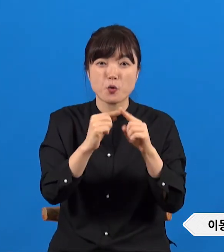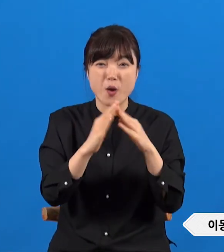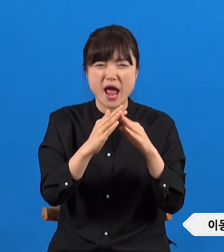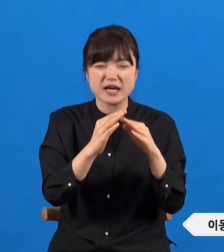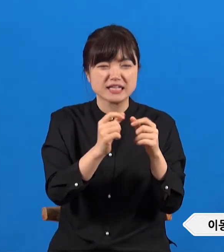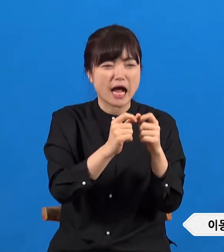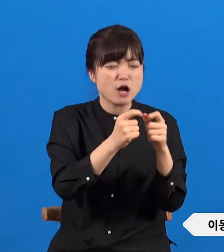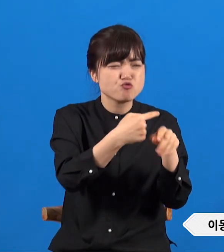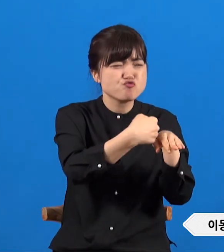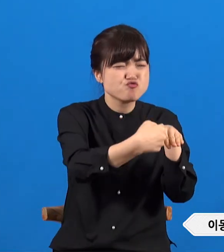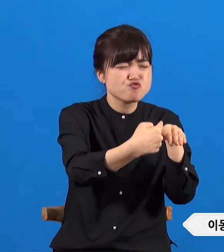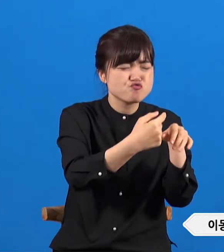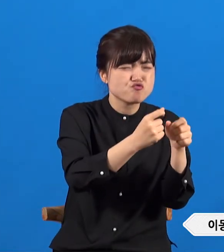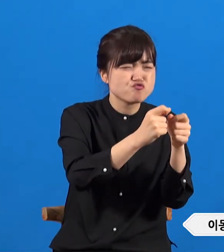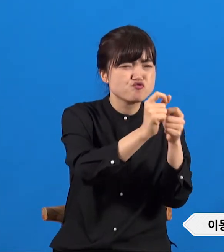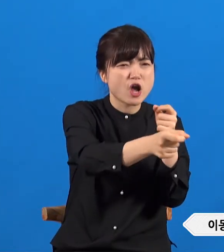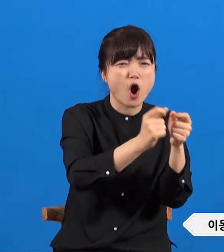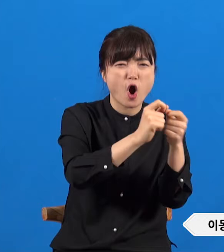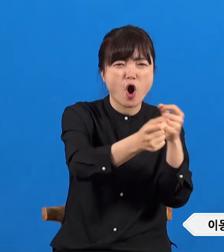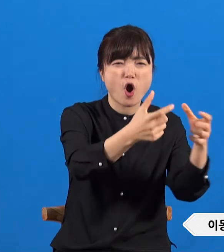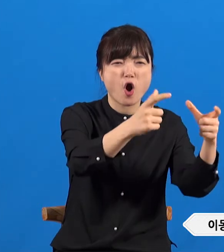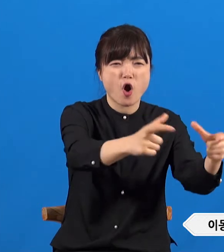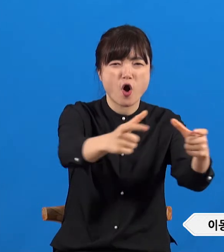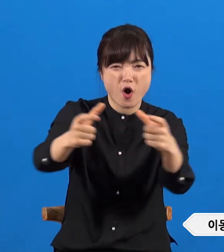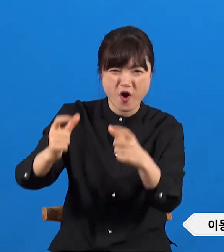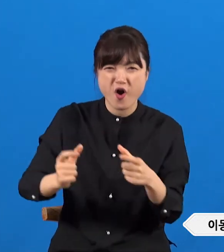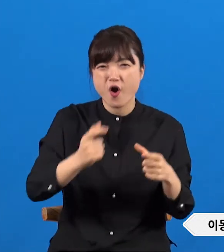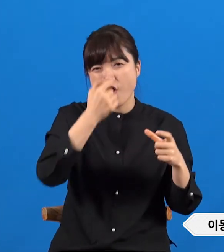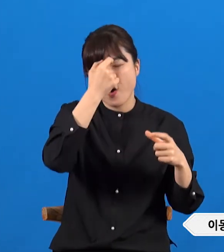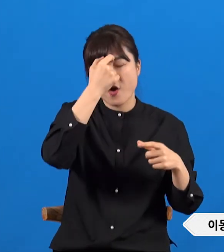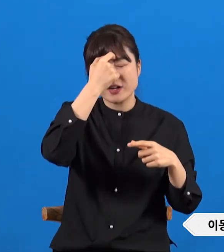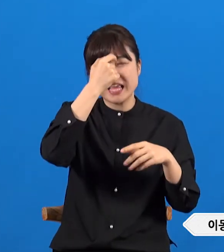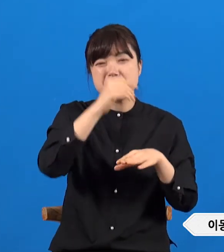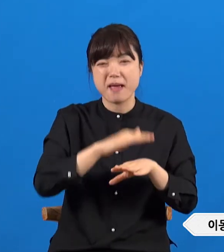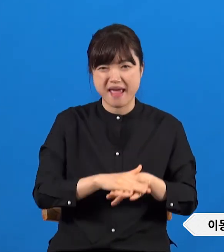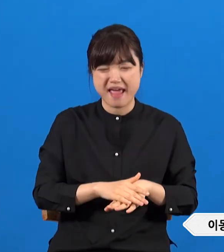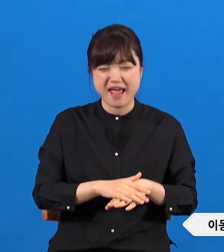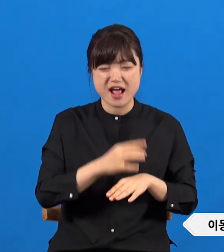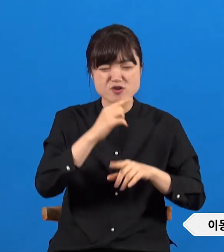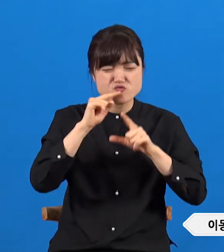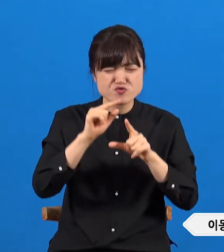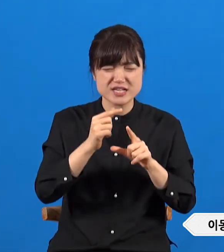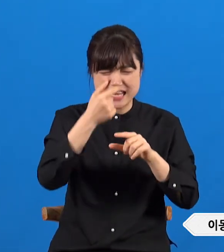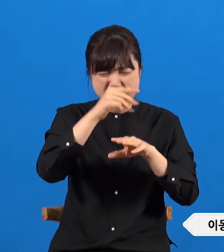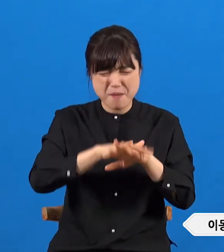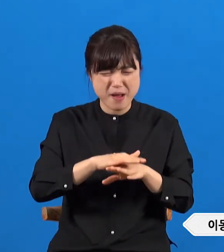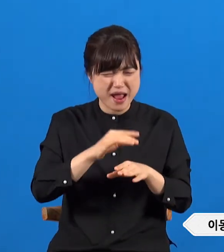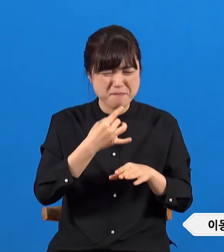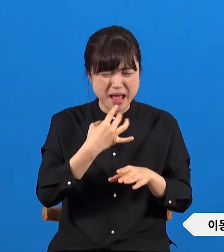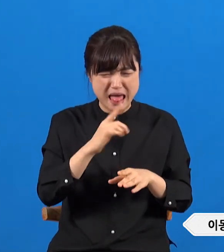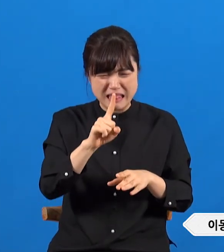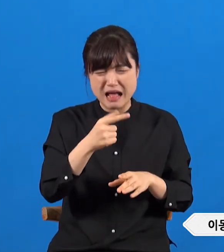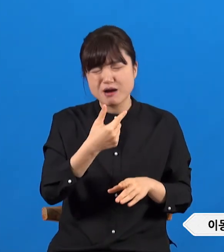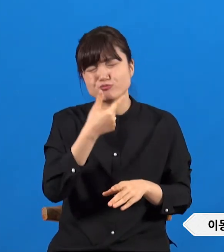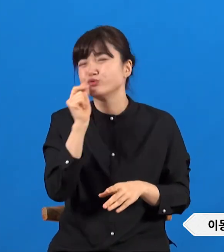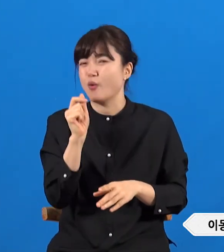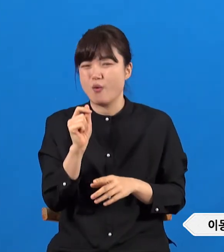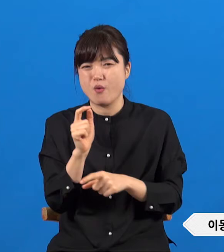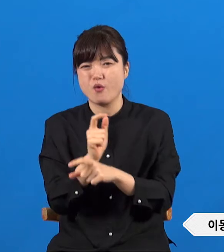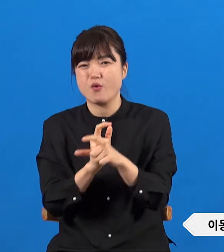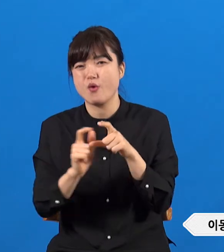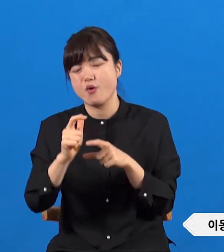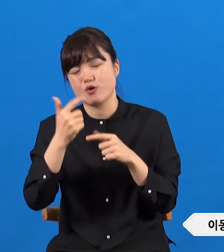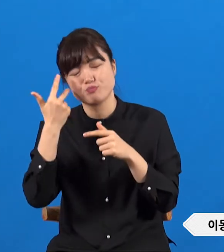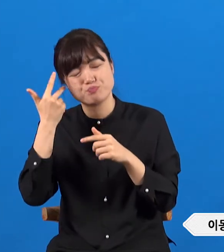가장 중요한 이유가 있습니다. 일주일에 한 번 전제로서 모이는 예배만으로 부족한 그 무엇을 어떻게 우리가 극복할 수가 있을